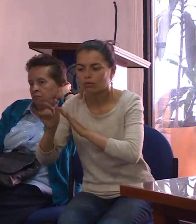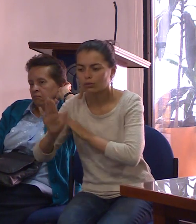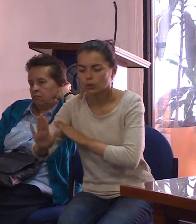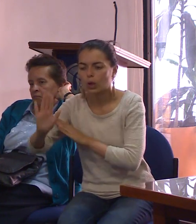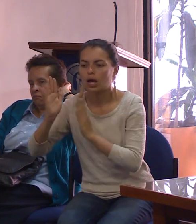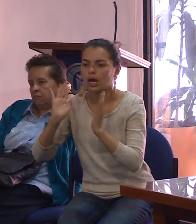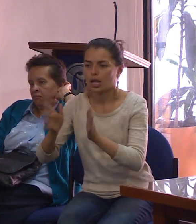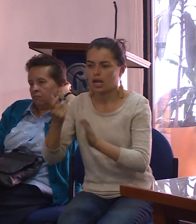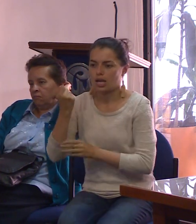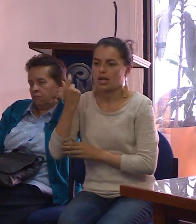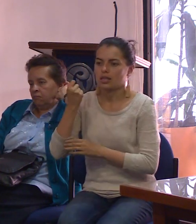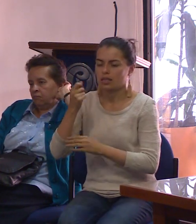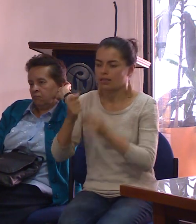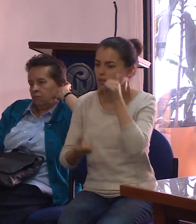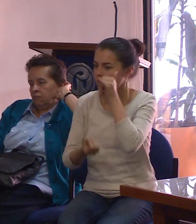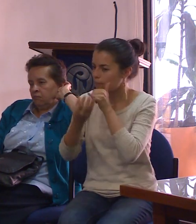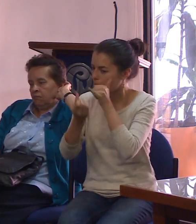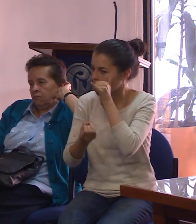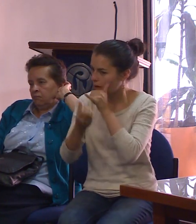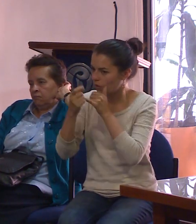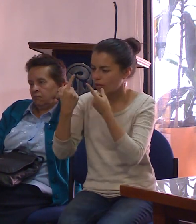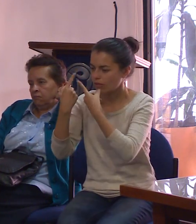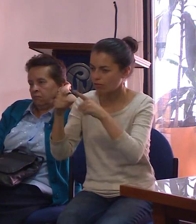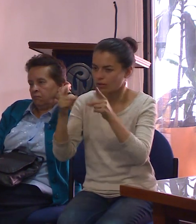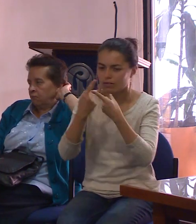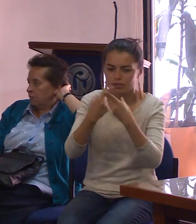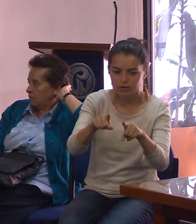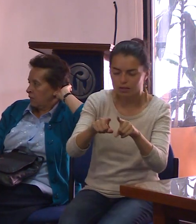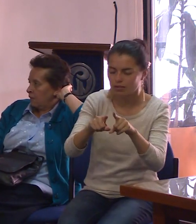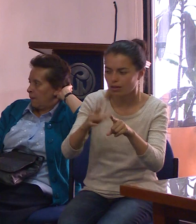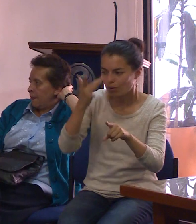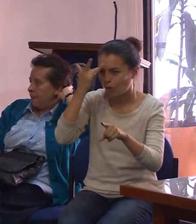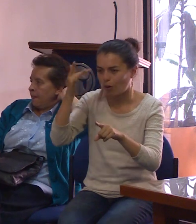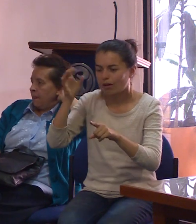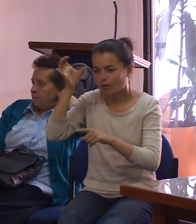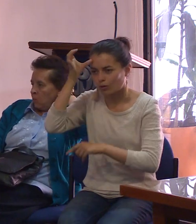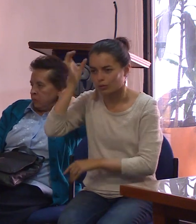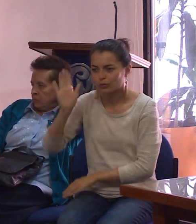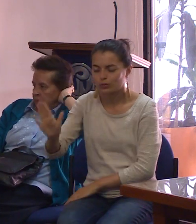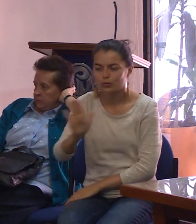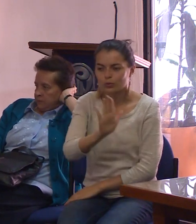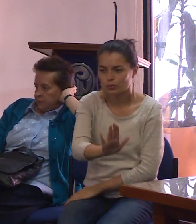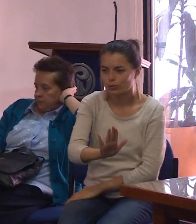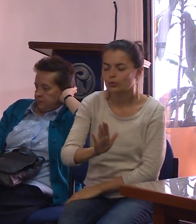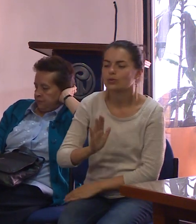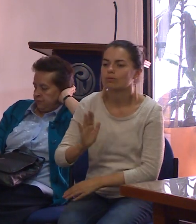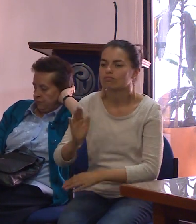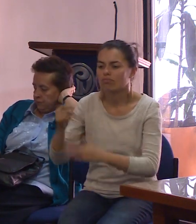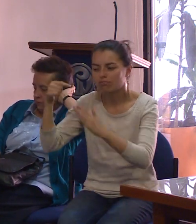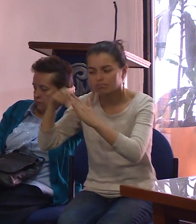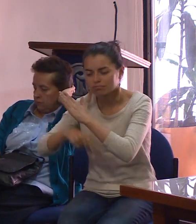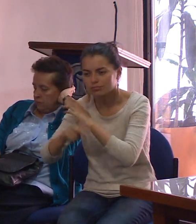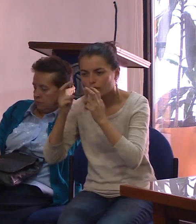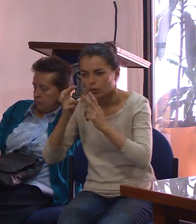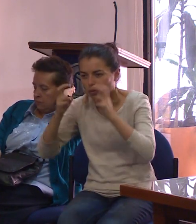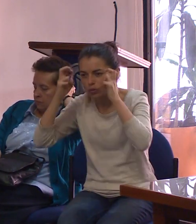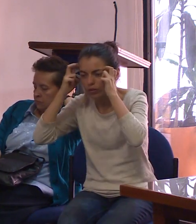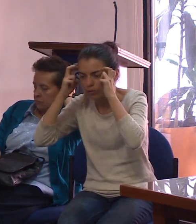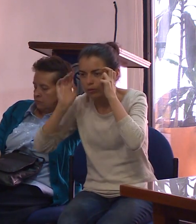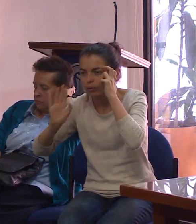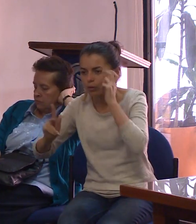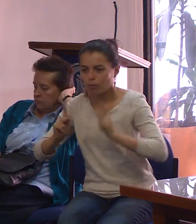esas diferentes pedagogías que circulan en los conocimientos que tienen las comunidades